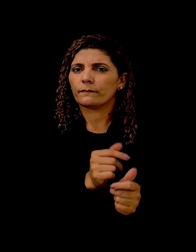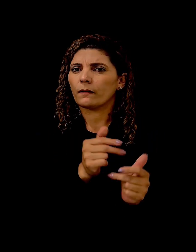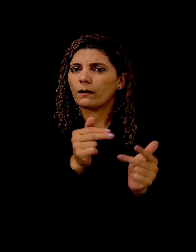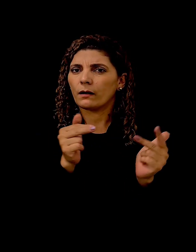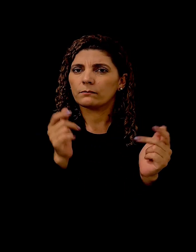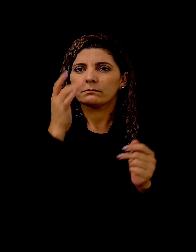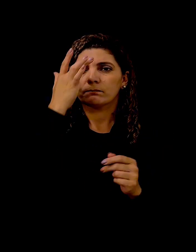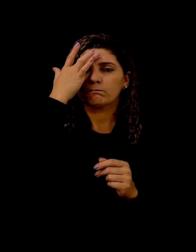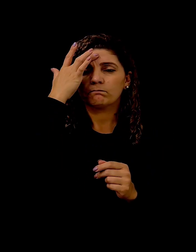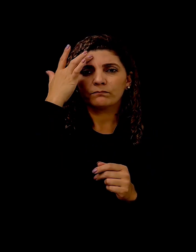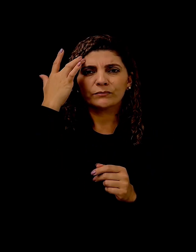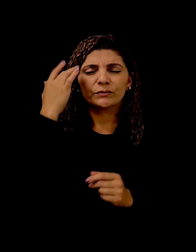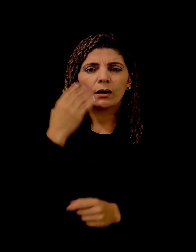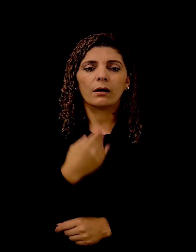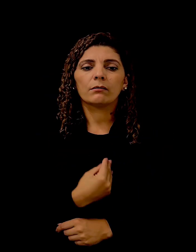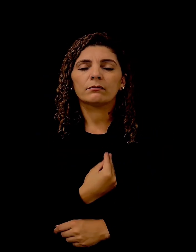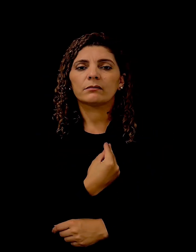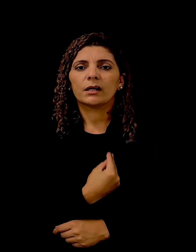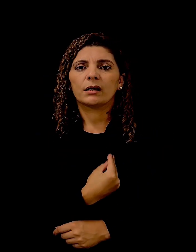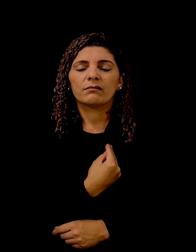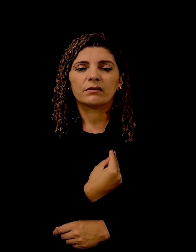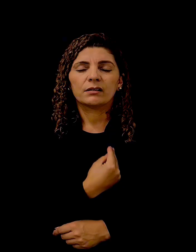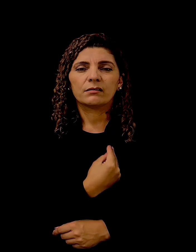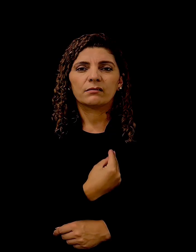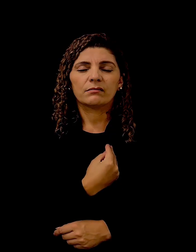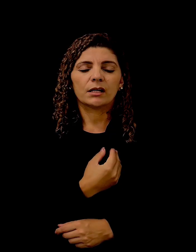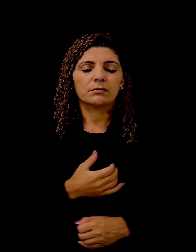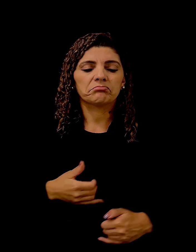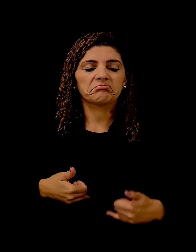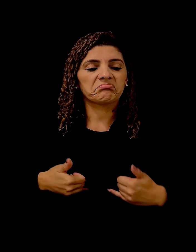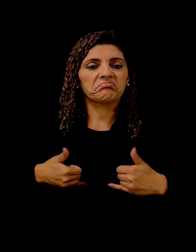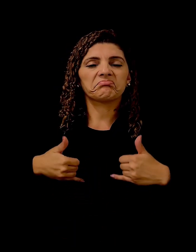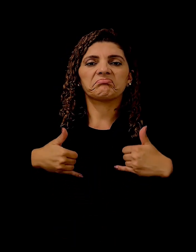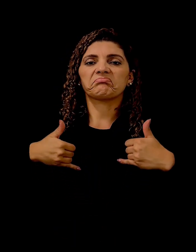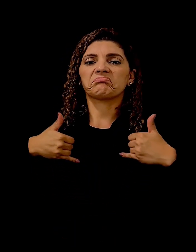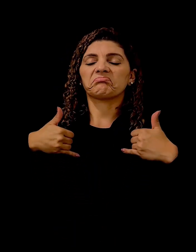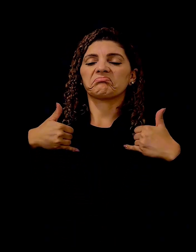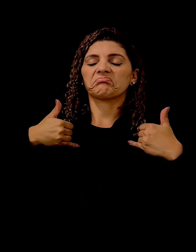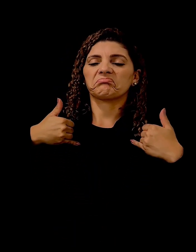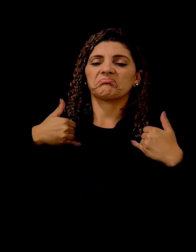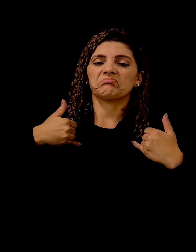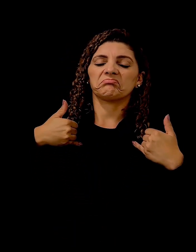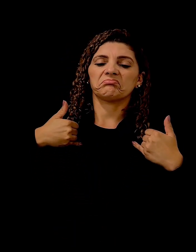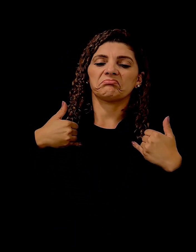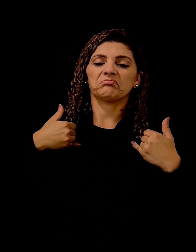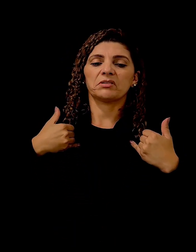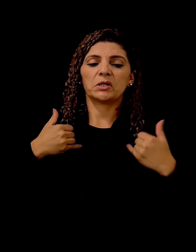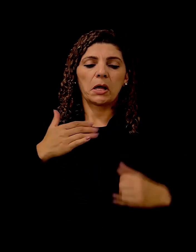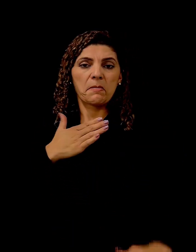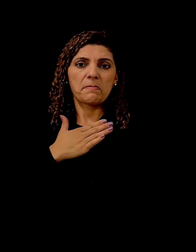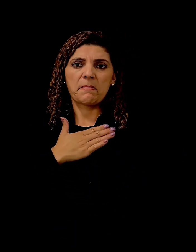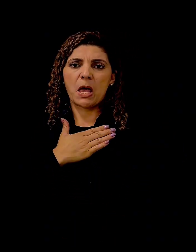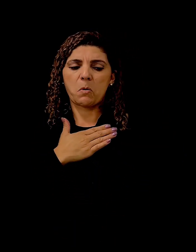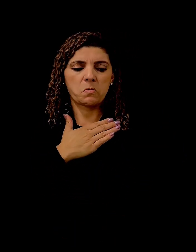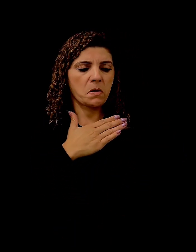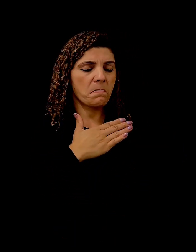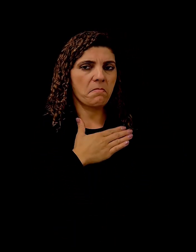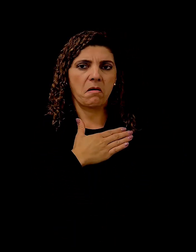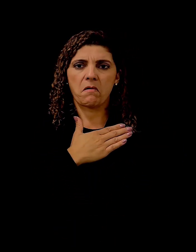pessoas vivendo para si e só para si. Primeiro eu, segundo eu e terceiro